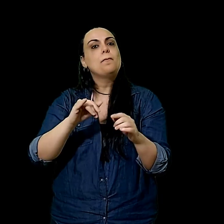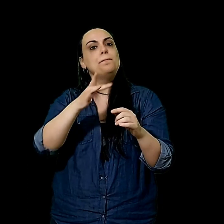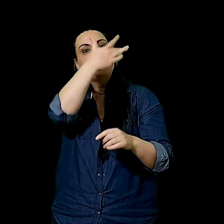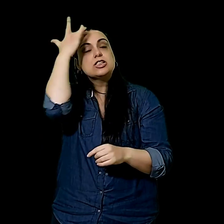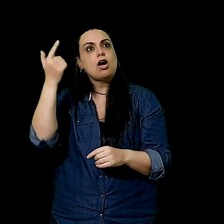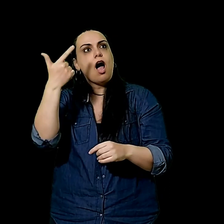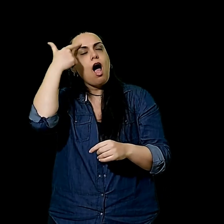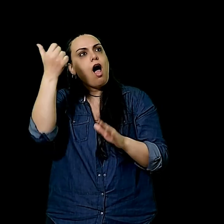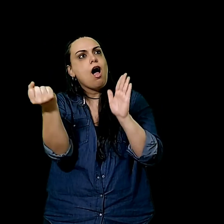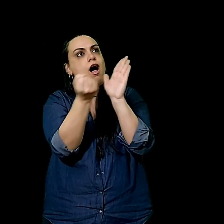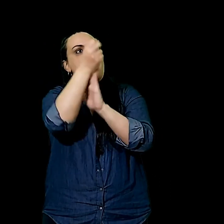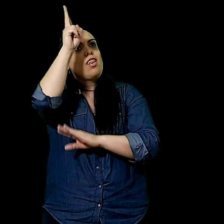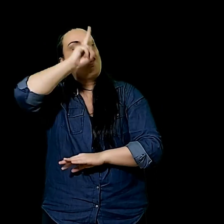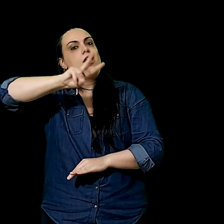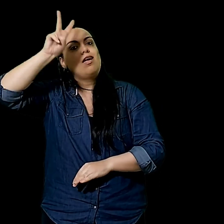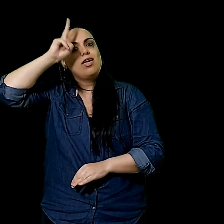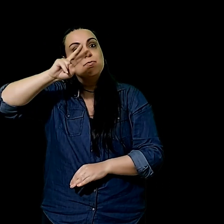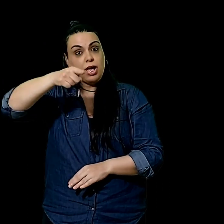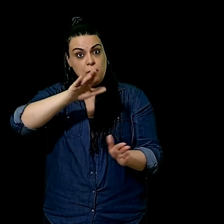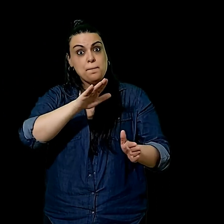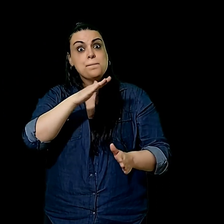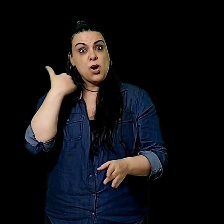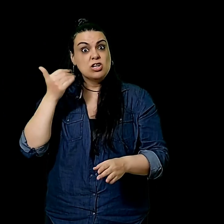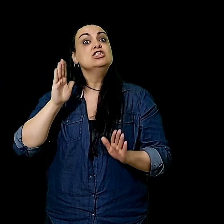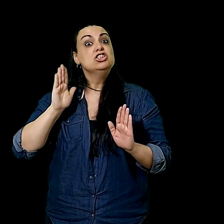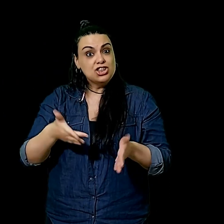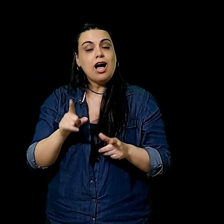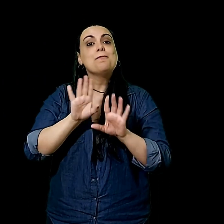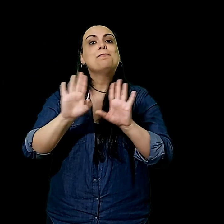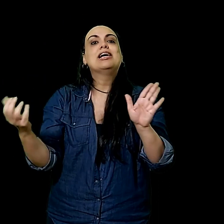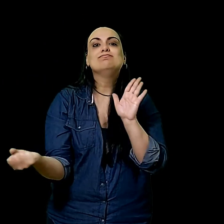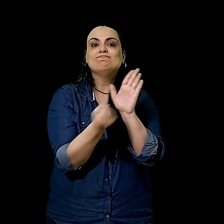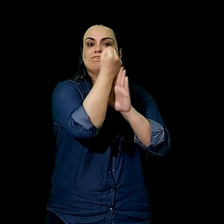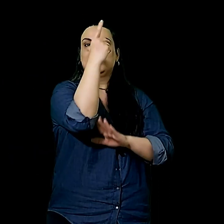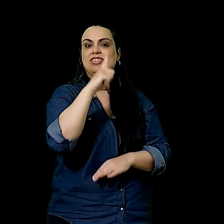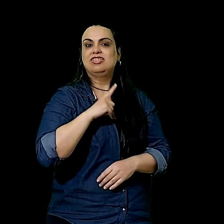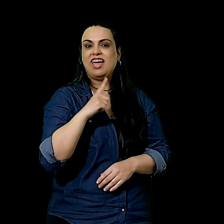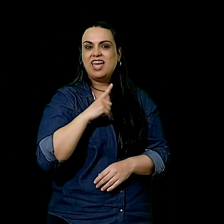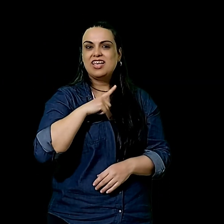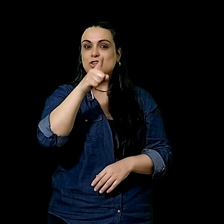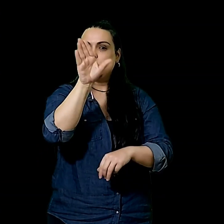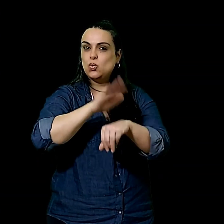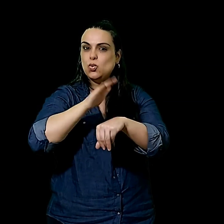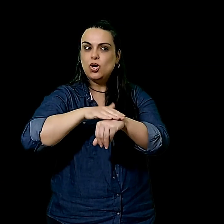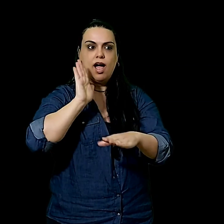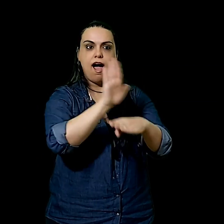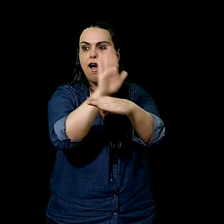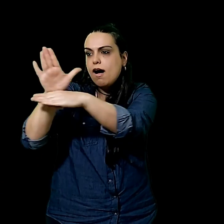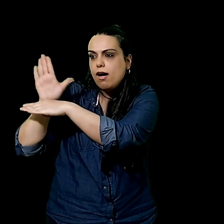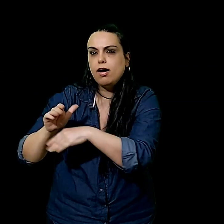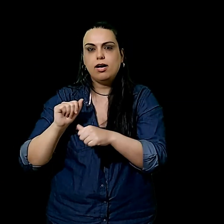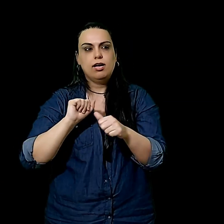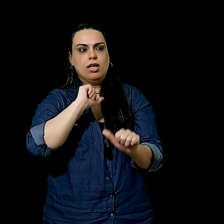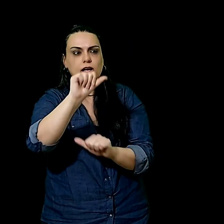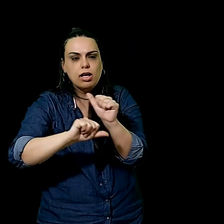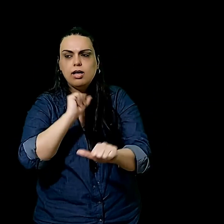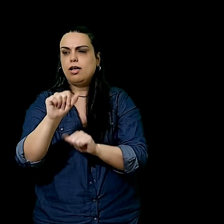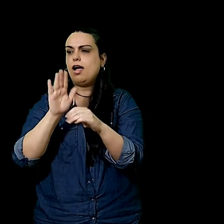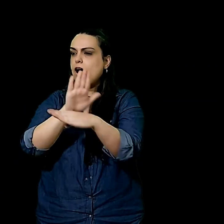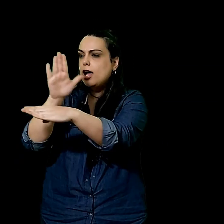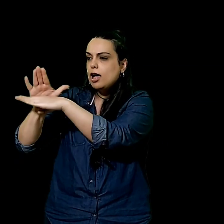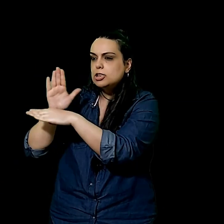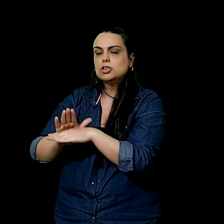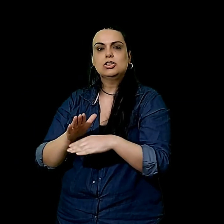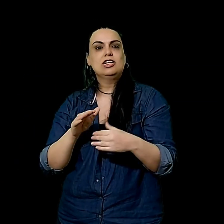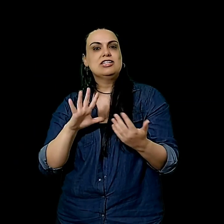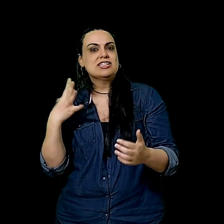gente. Não apenas a nível de recompensa do que Deus vai me dar e tem para te dar acerca das suas obras